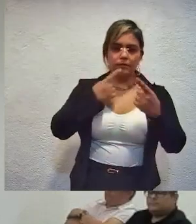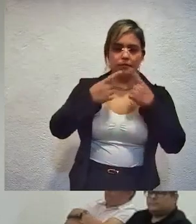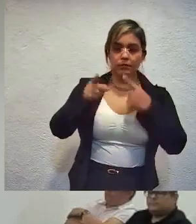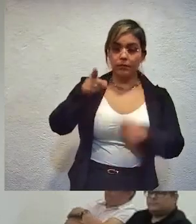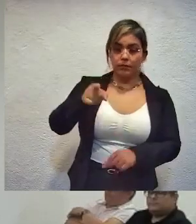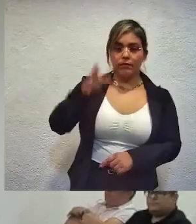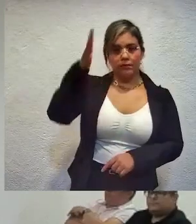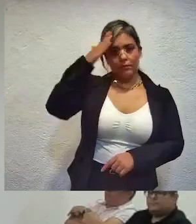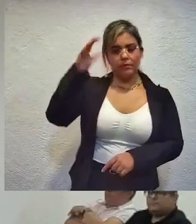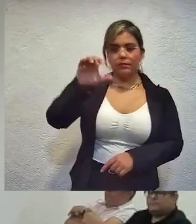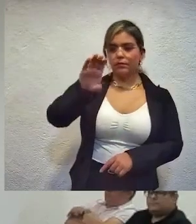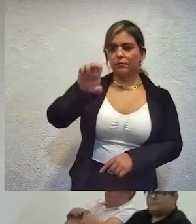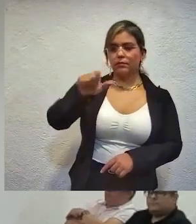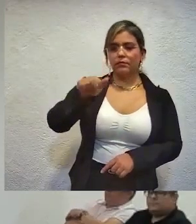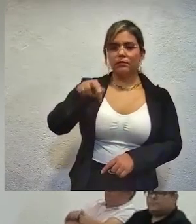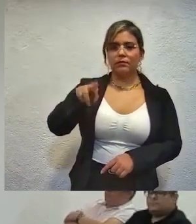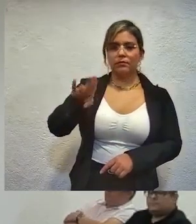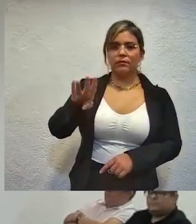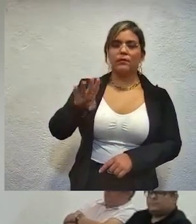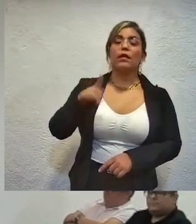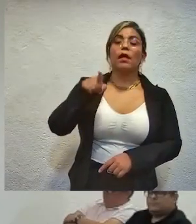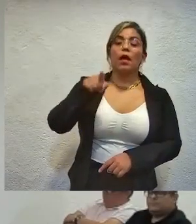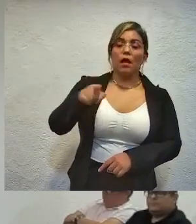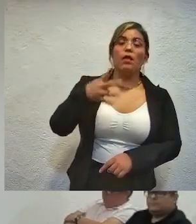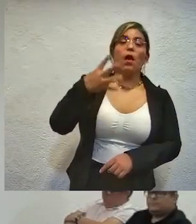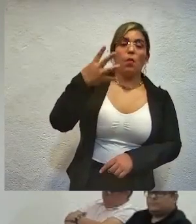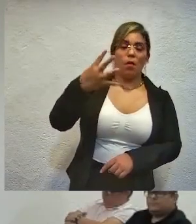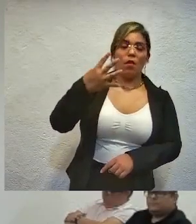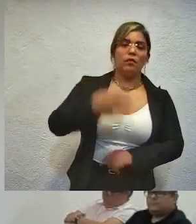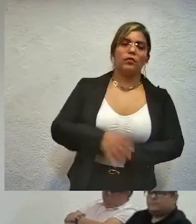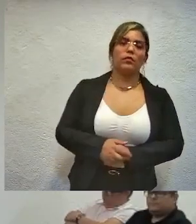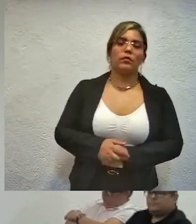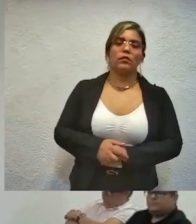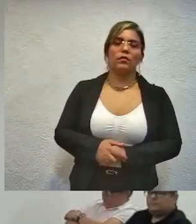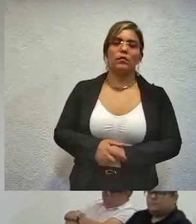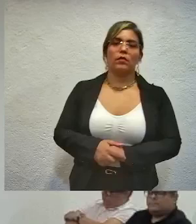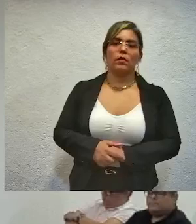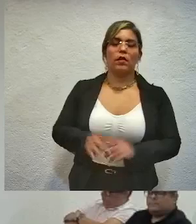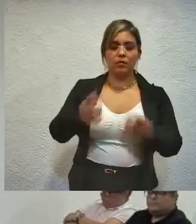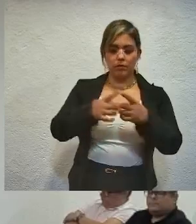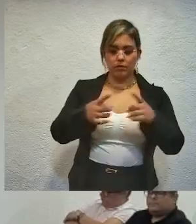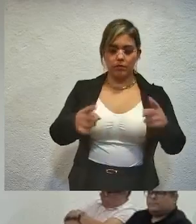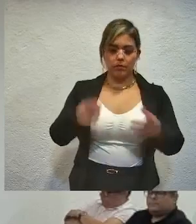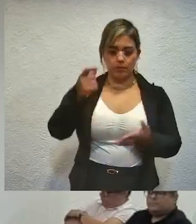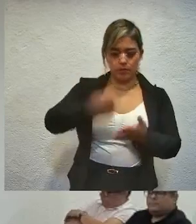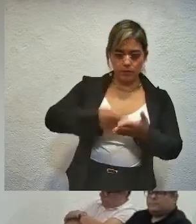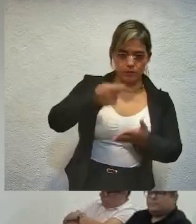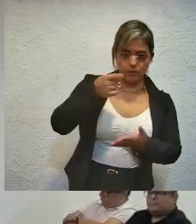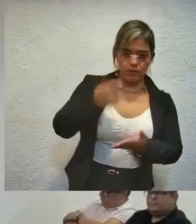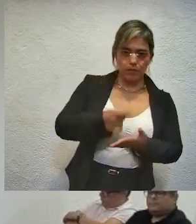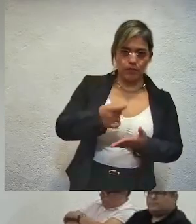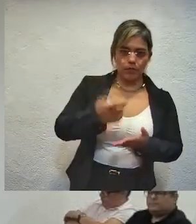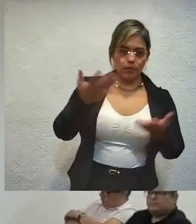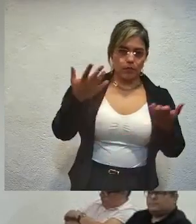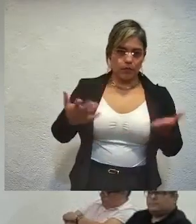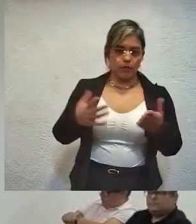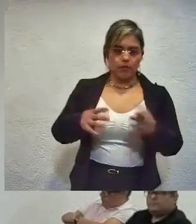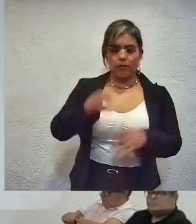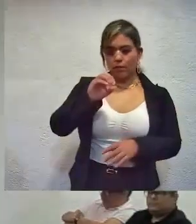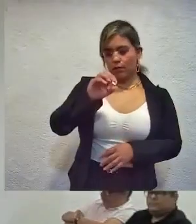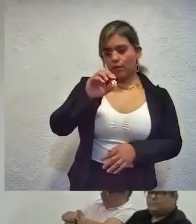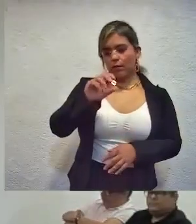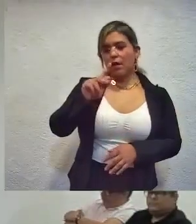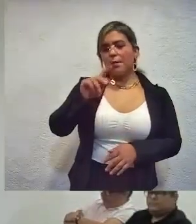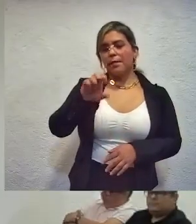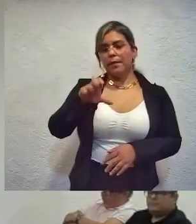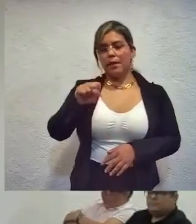Alpizar, titular de la ponencia 4 de este órgano jurisdiccional, relativo al procedimiento especial sancionador identificado con la clave PES